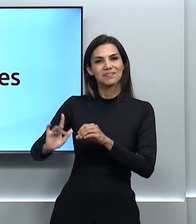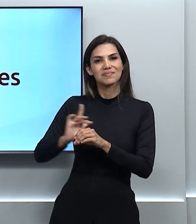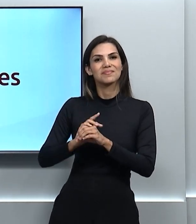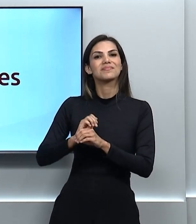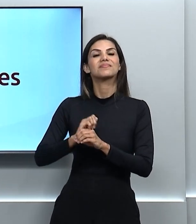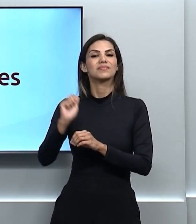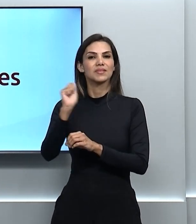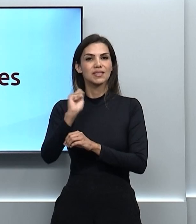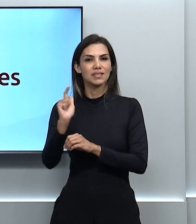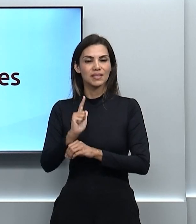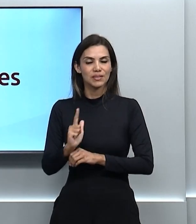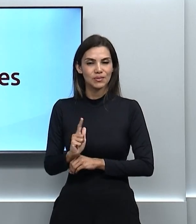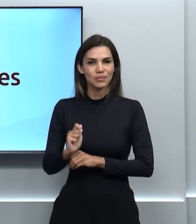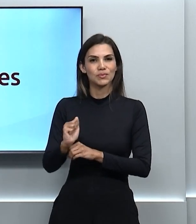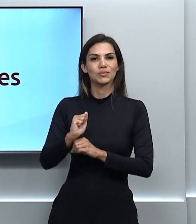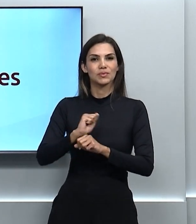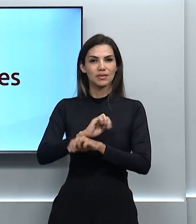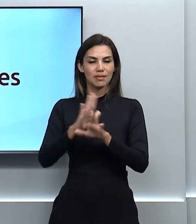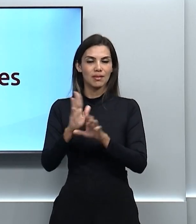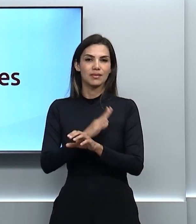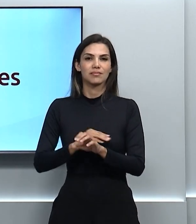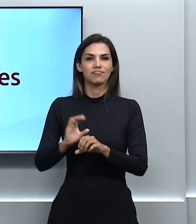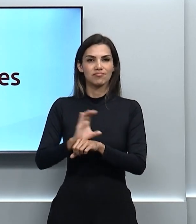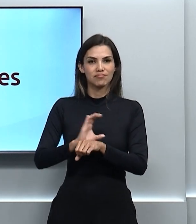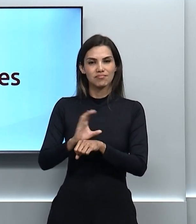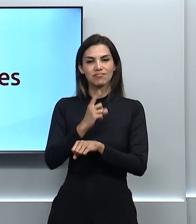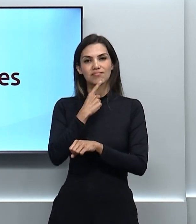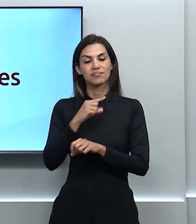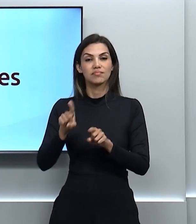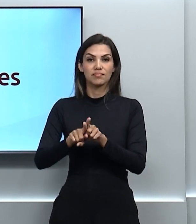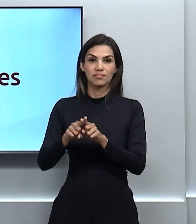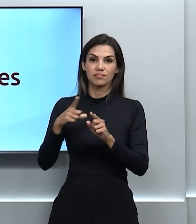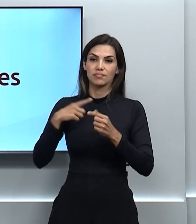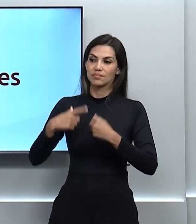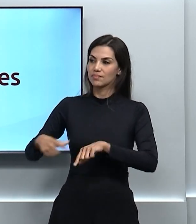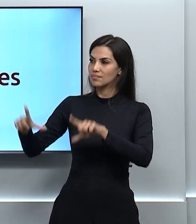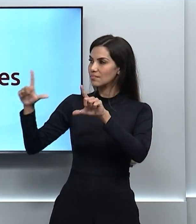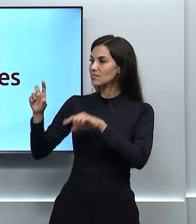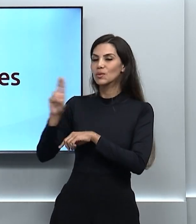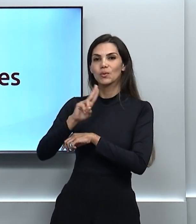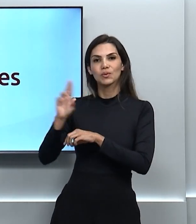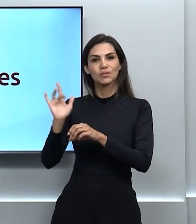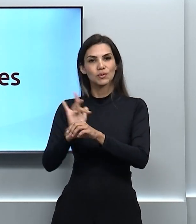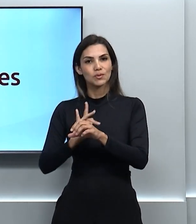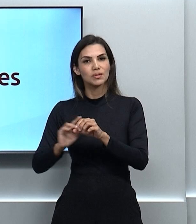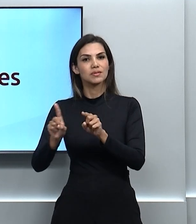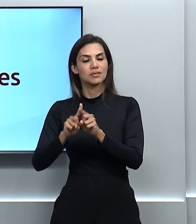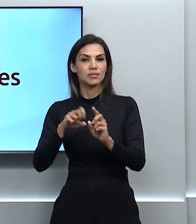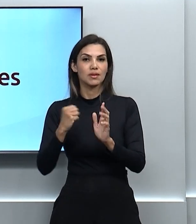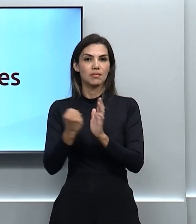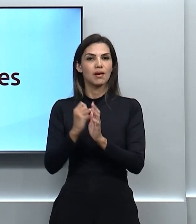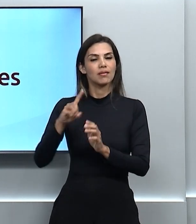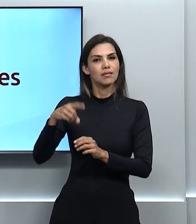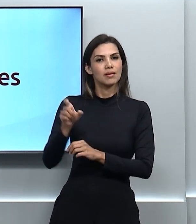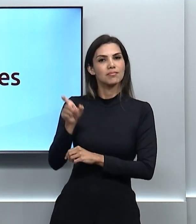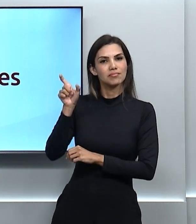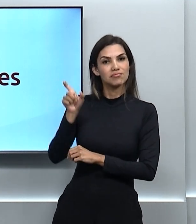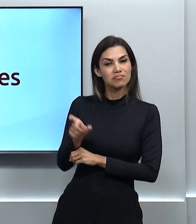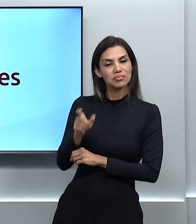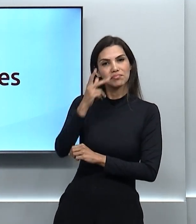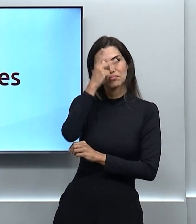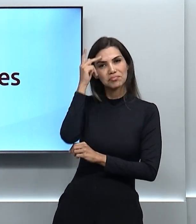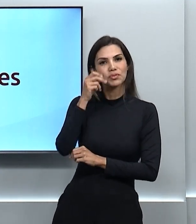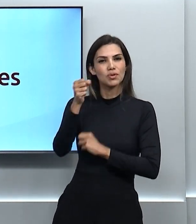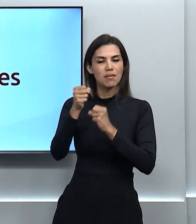e vermelho. Também há uma tela bem no centro, onde agora aparece o nome do programa e daqui a pouco serão inseridas as nossas matérias